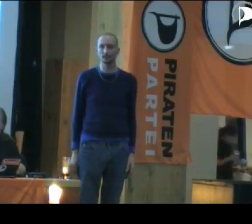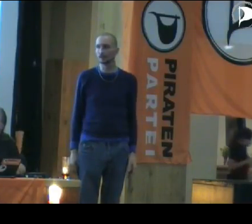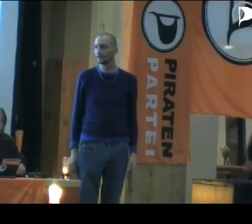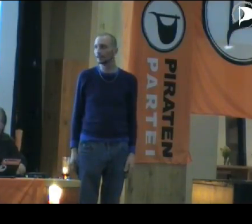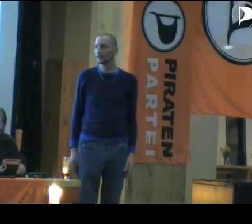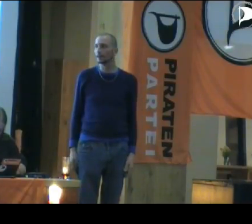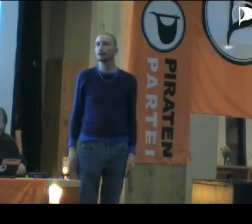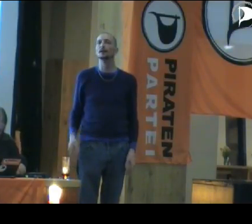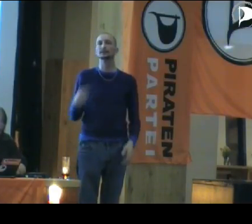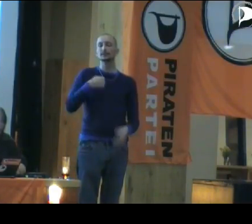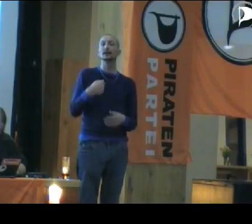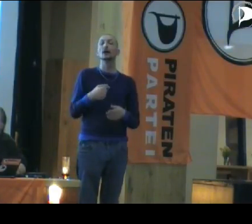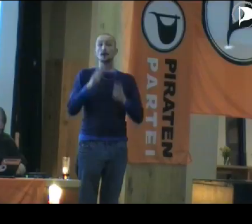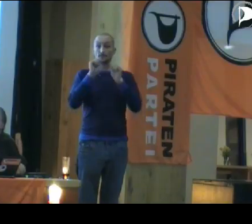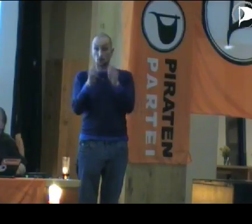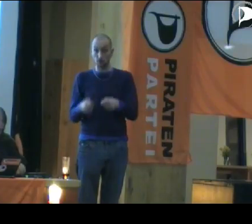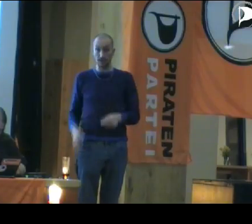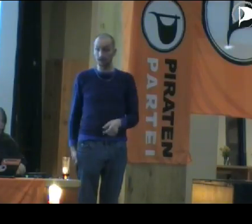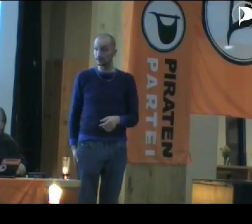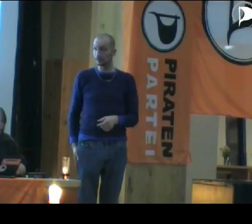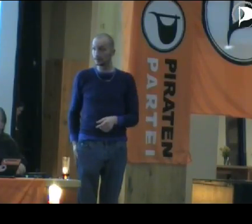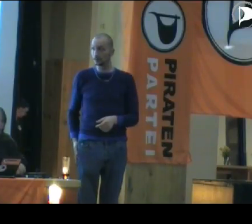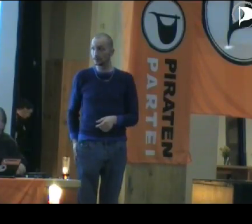ich würde folgendes vorschlagen